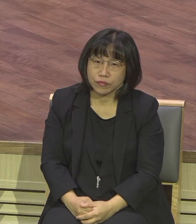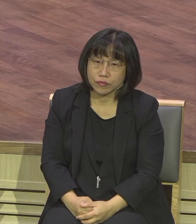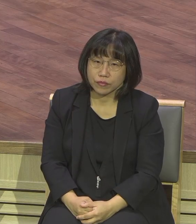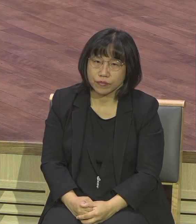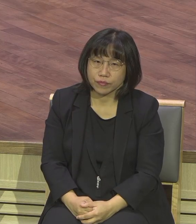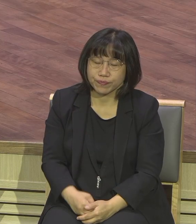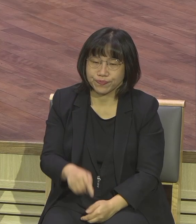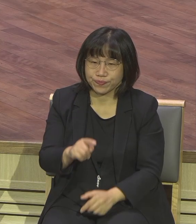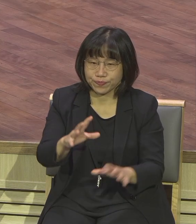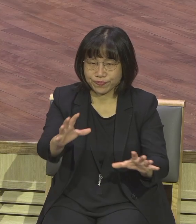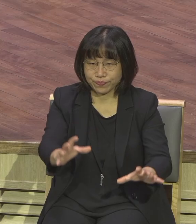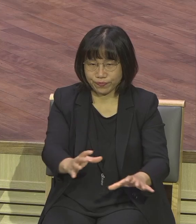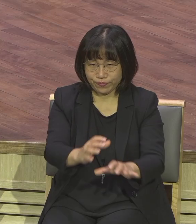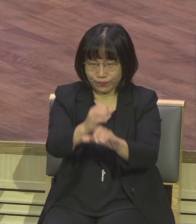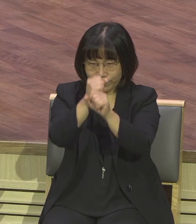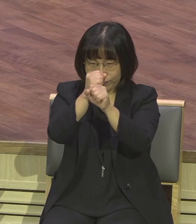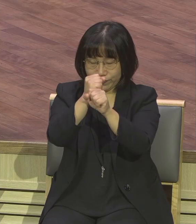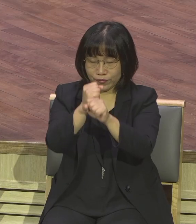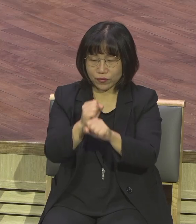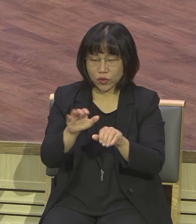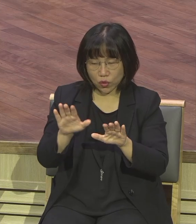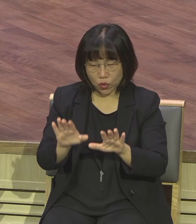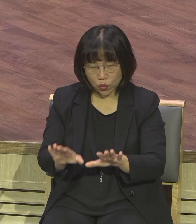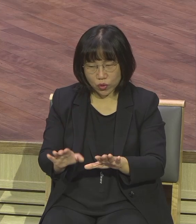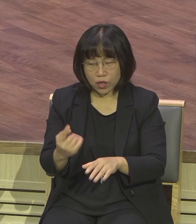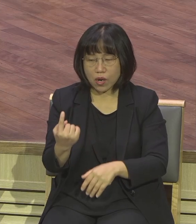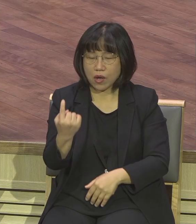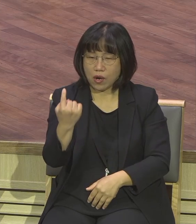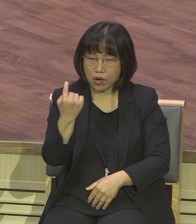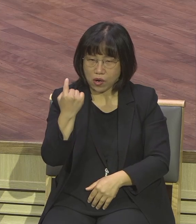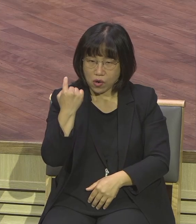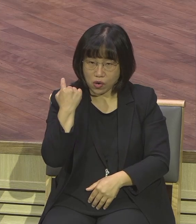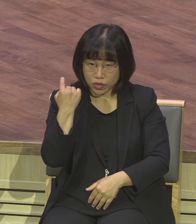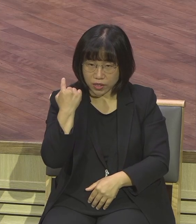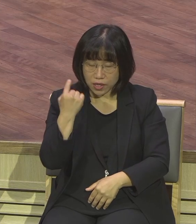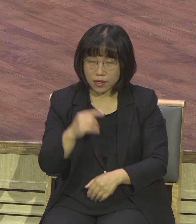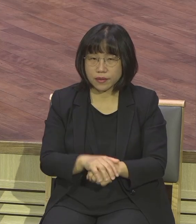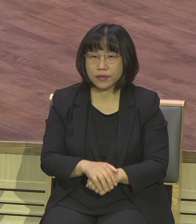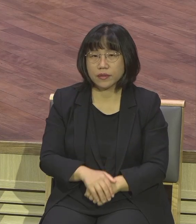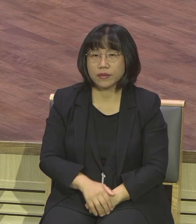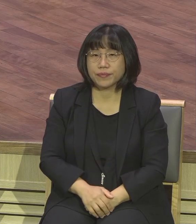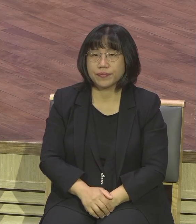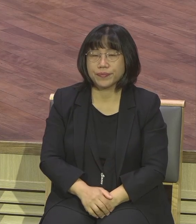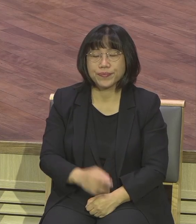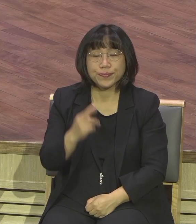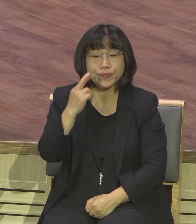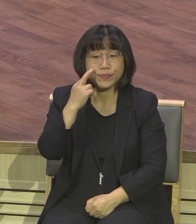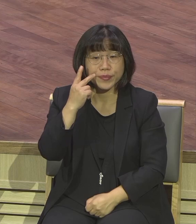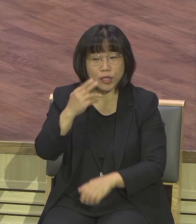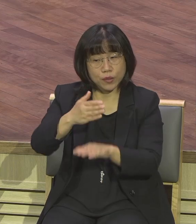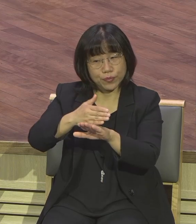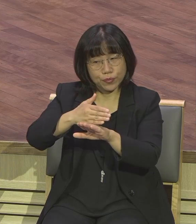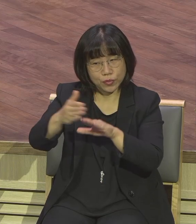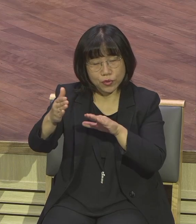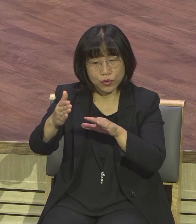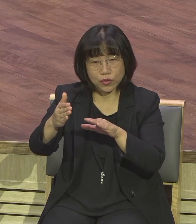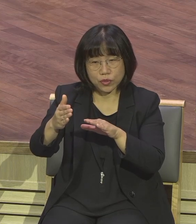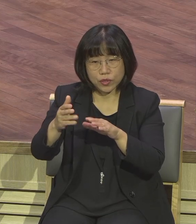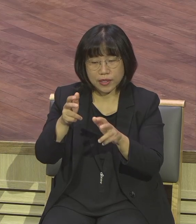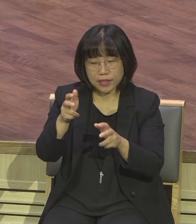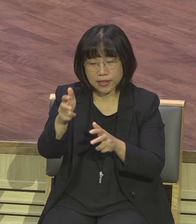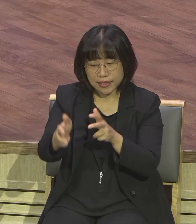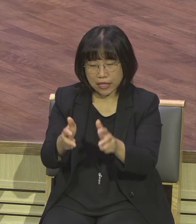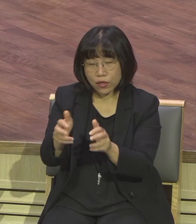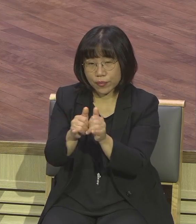대강 정리하면 오늘 어제 북미주 산업인들 바로 온라인으로 바로 했거든요. 바로